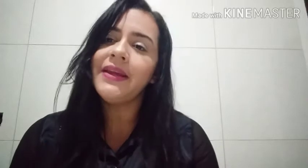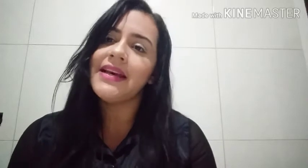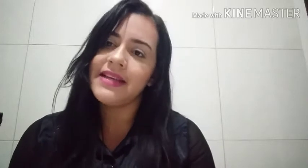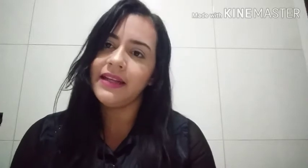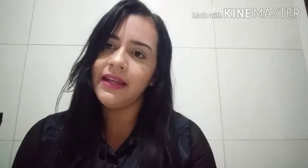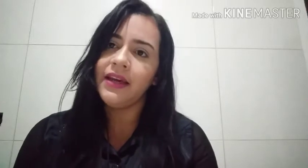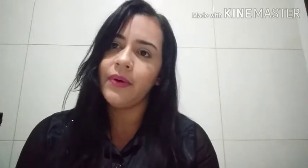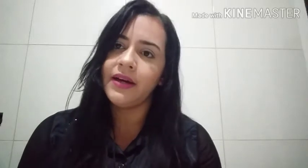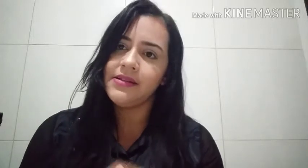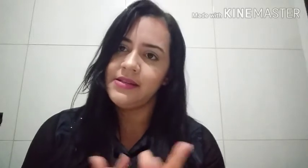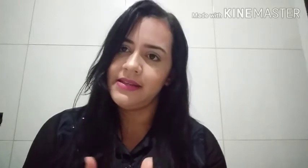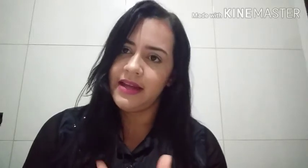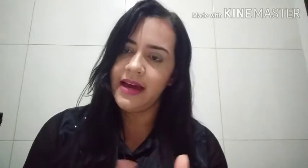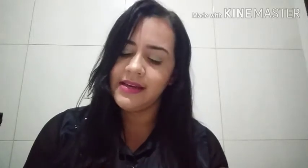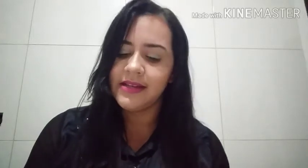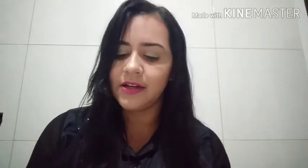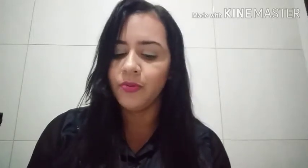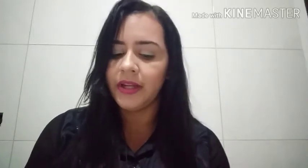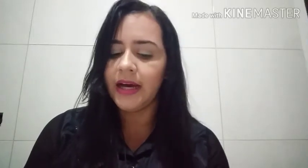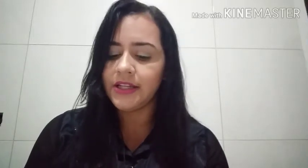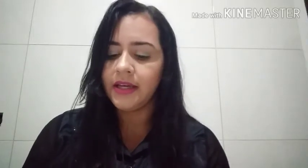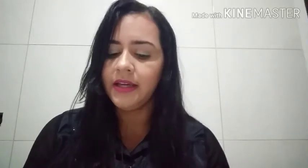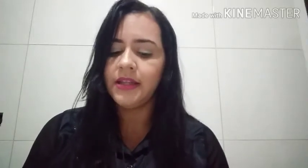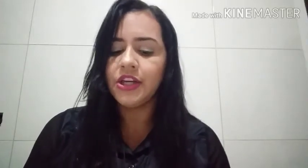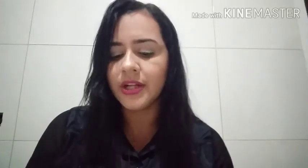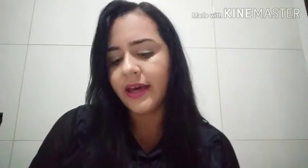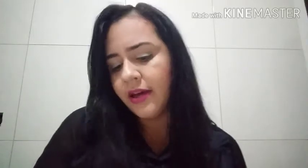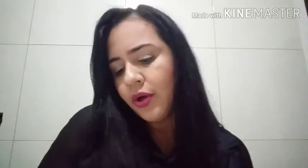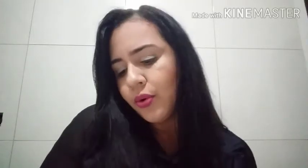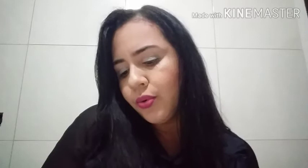dessa língua de sinais dessa comunidade indígena é